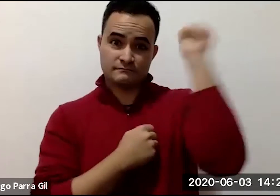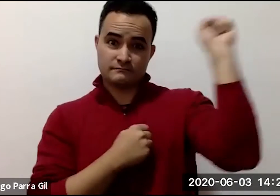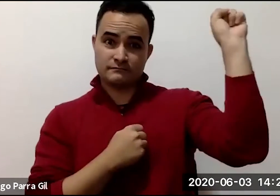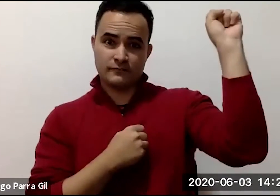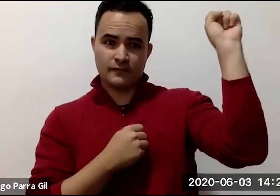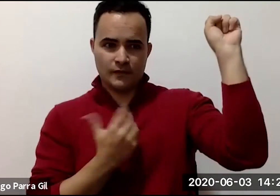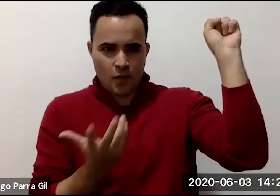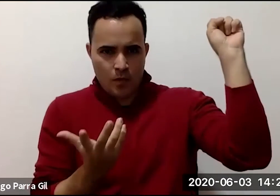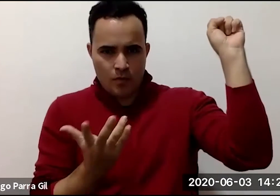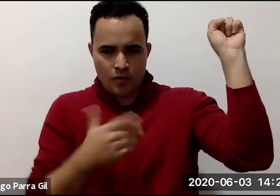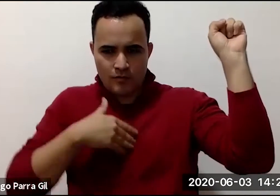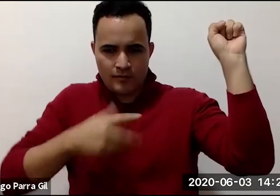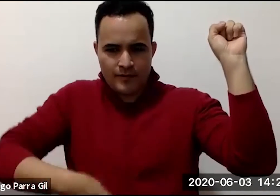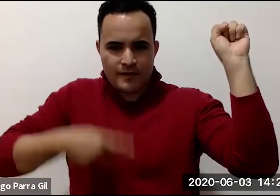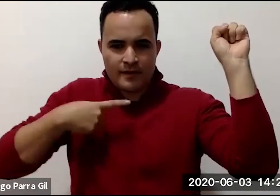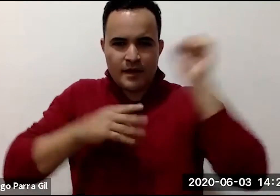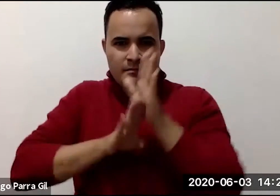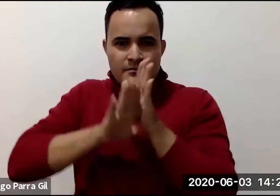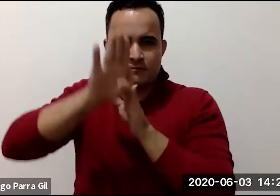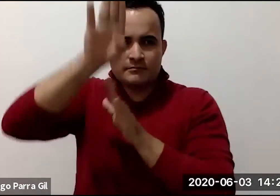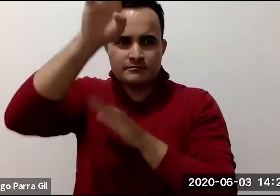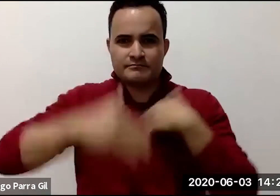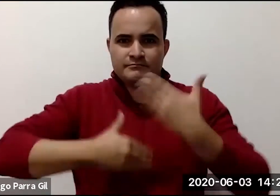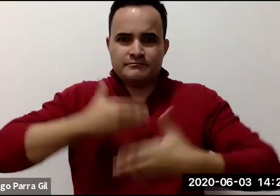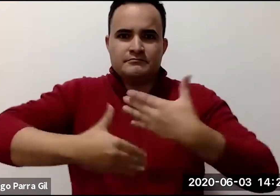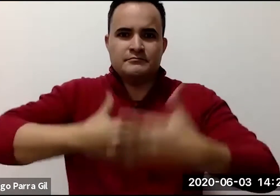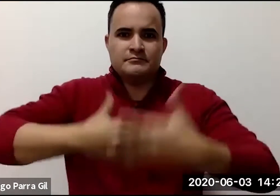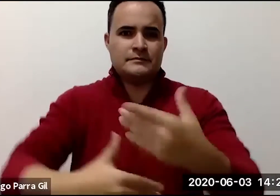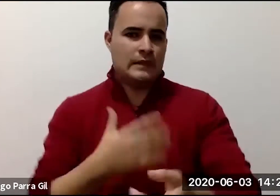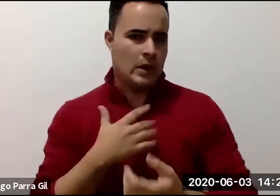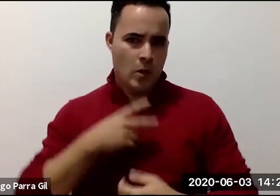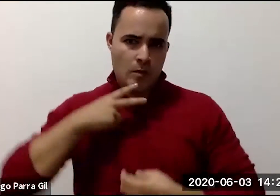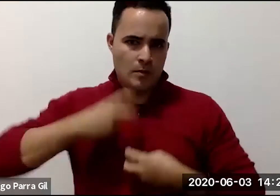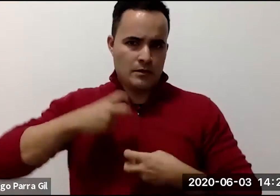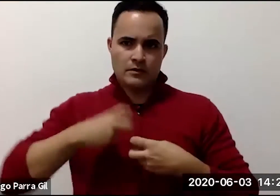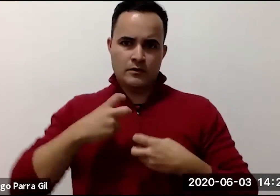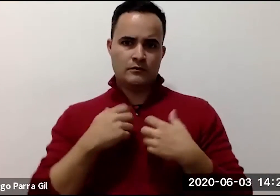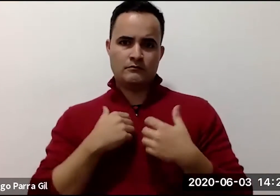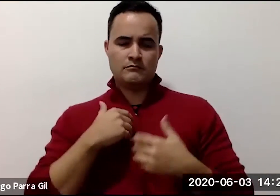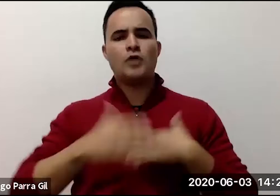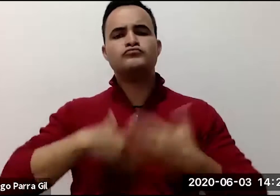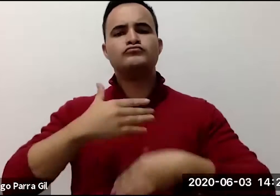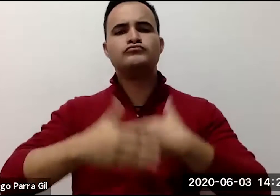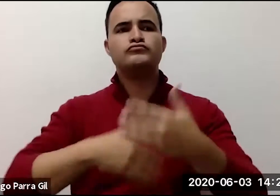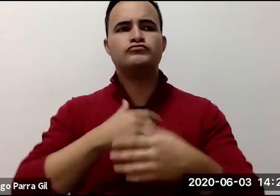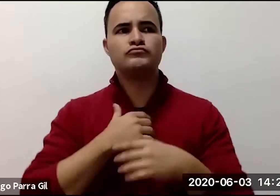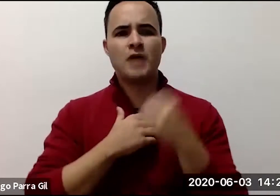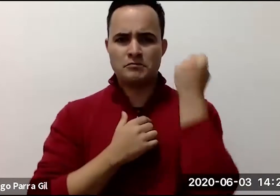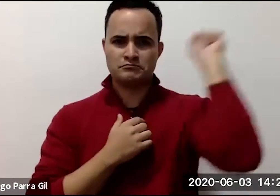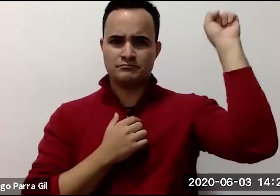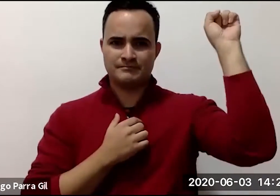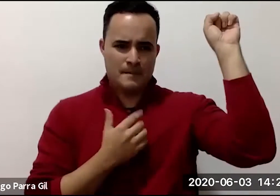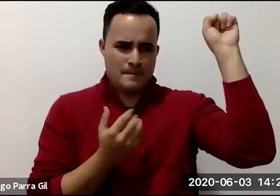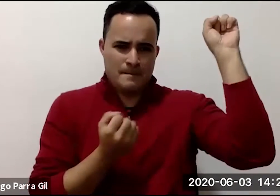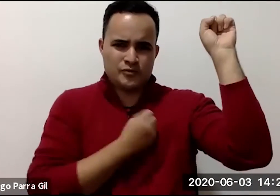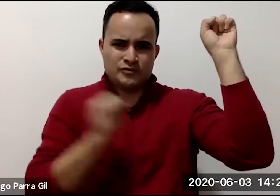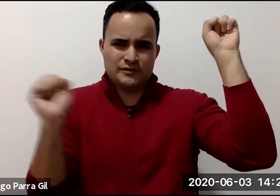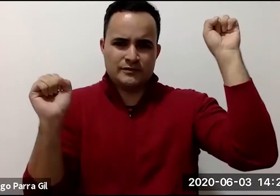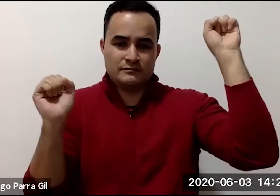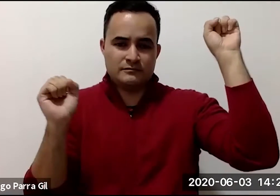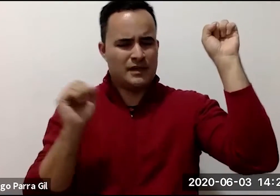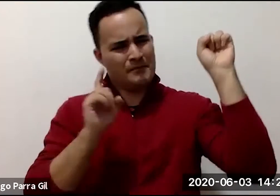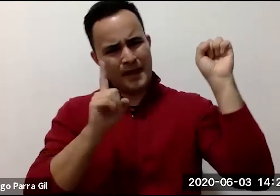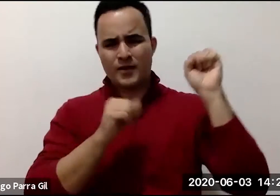que apurarnos, ¿no? Y toda una cuestión de simulación que a veces no es ni siquiera una educación inclusiva, ¿no? Y